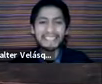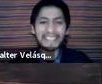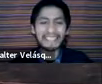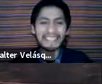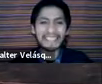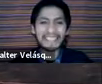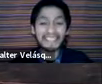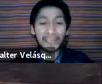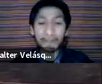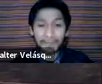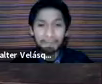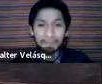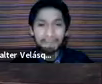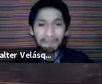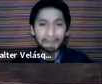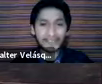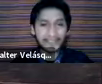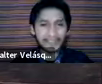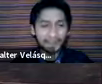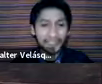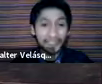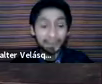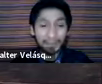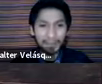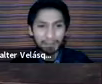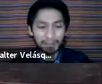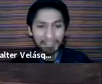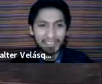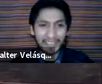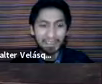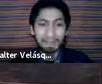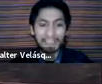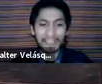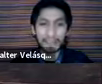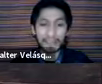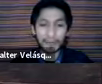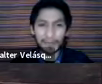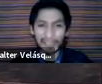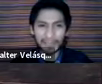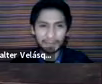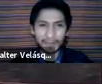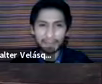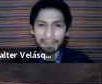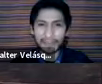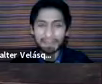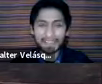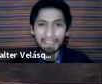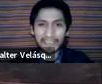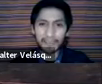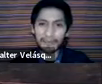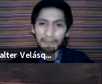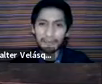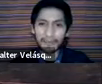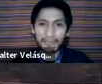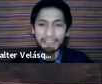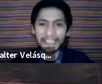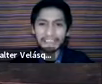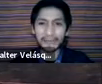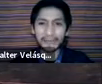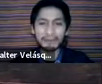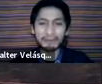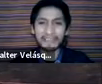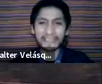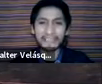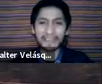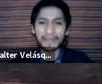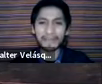siempre, y ahí fue, no tiene vidrios porque tiene ventilación incorporada, por supuesto, y bueno, hemos reparado el